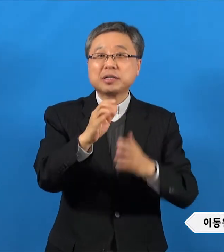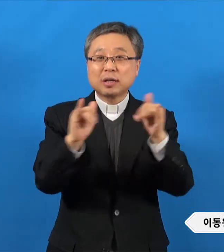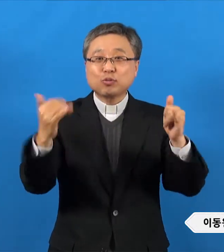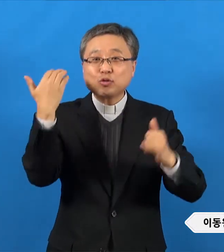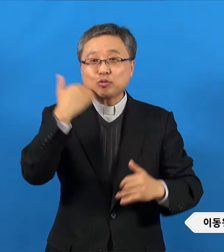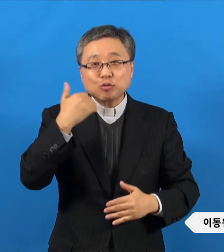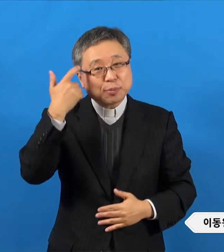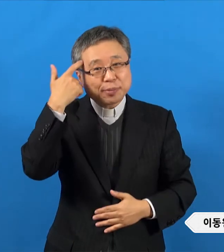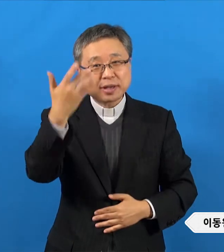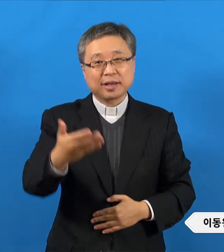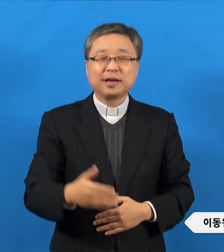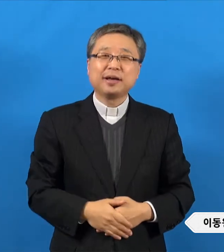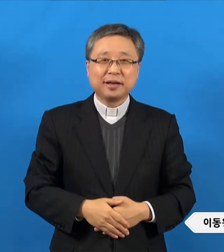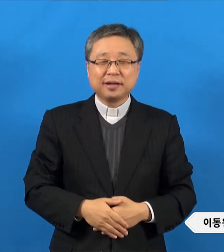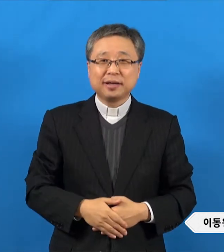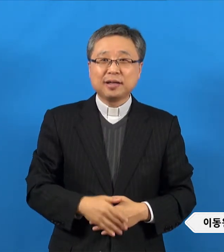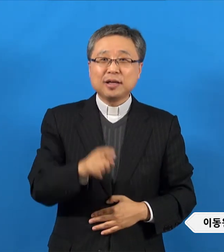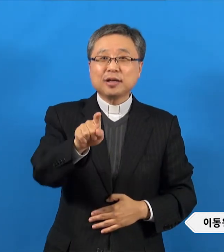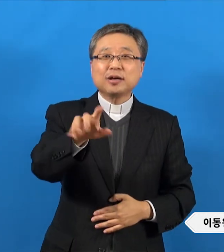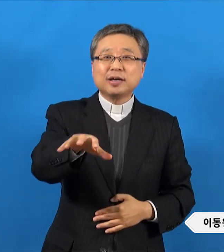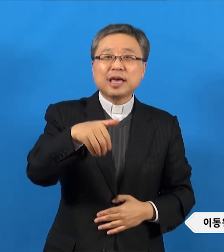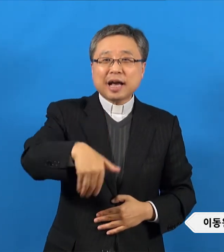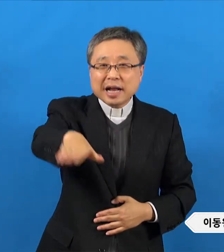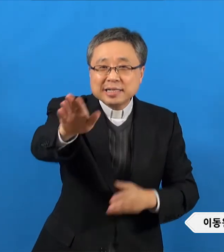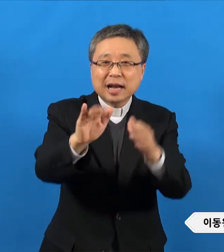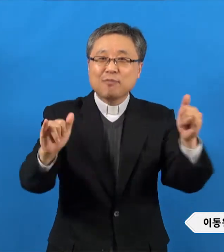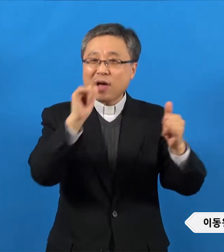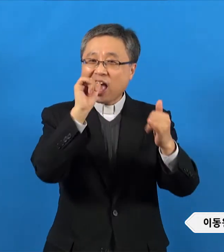누굴까요? 거기 갈 사람, 감옥 갈 사람이 그러겠죠.